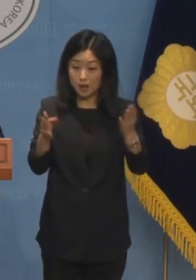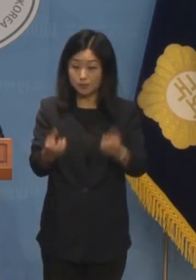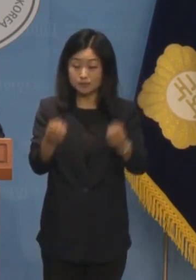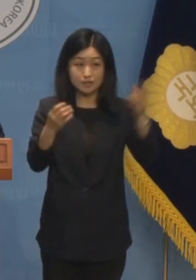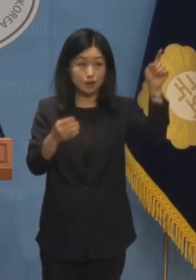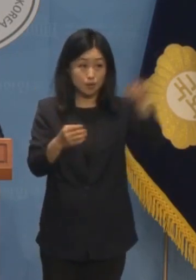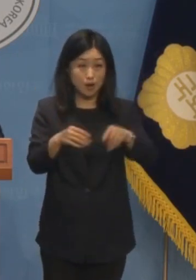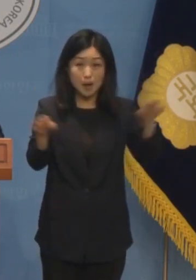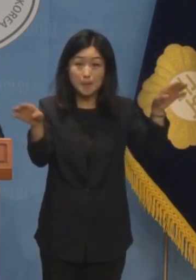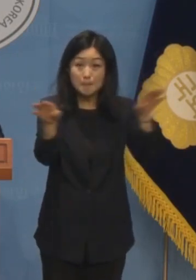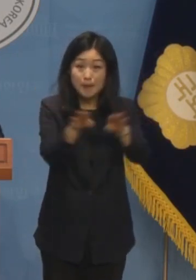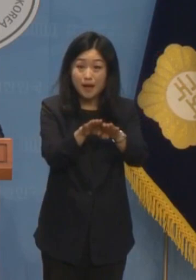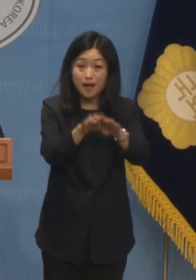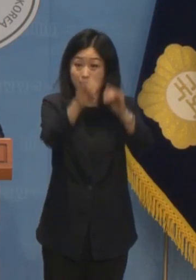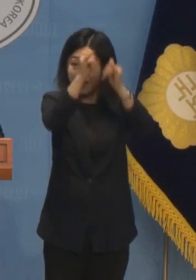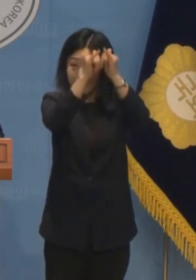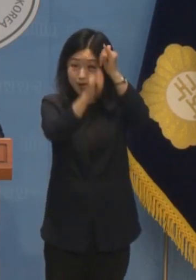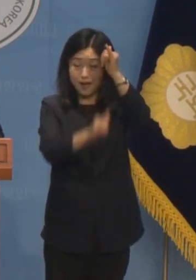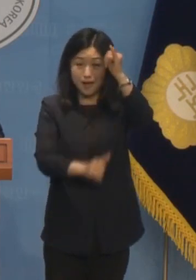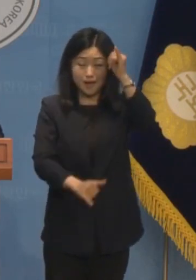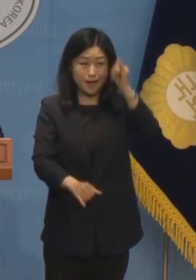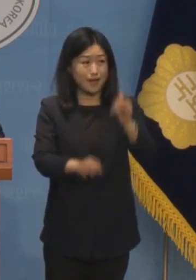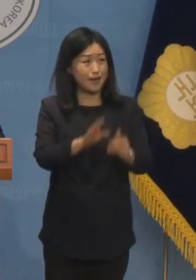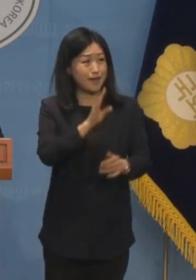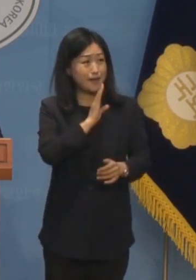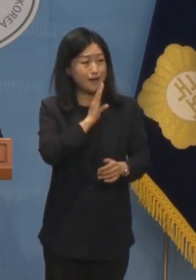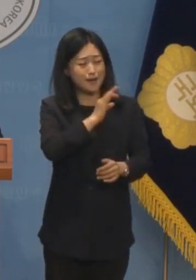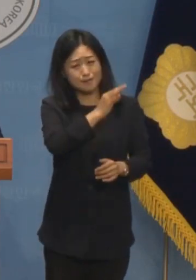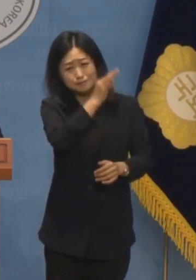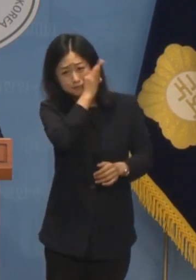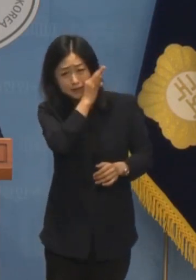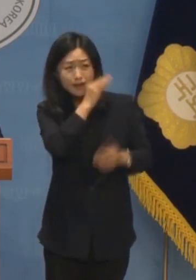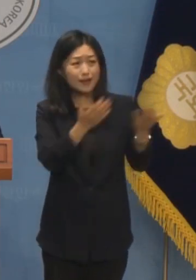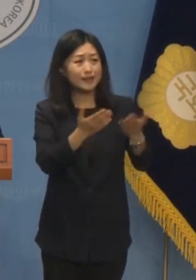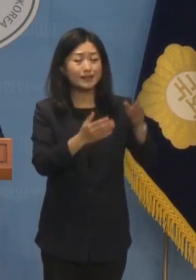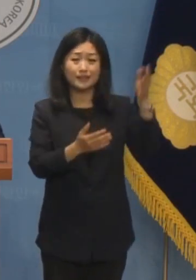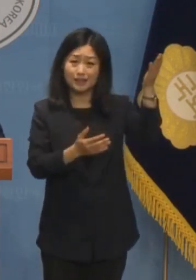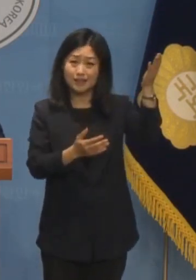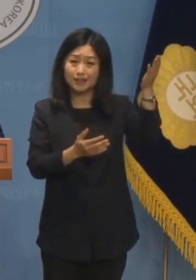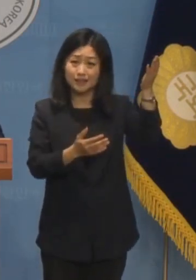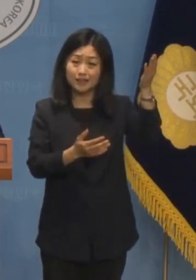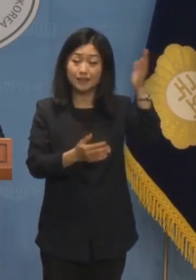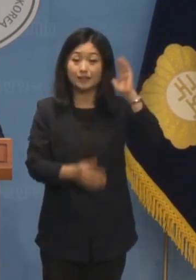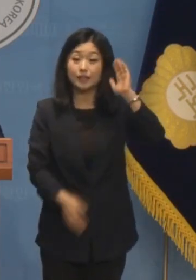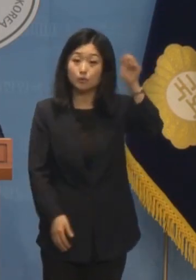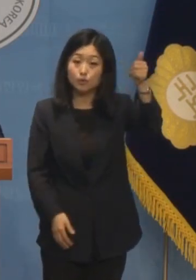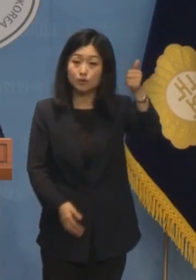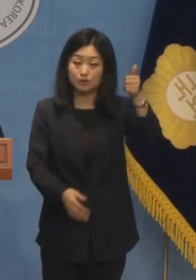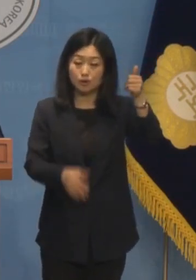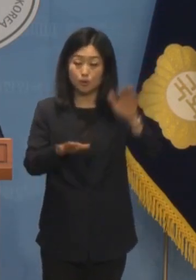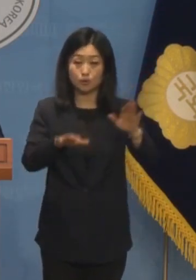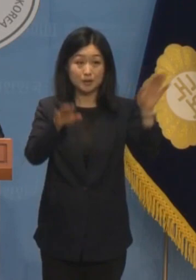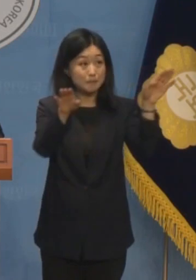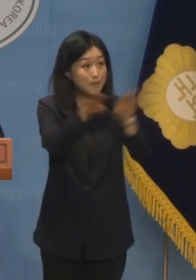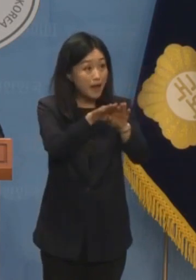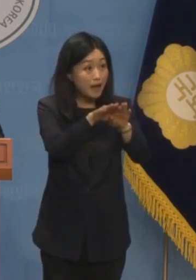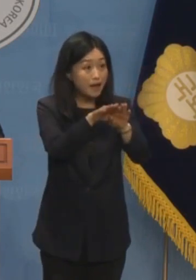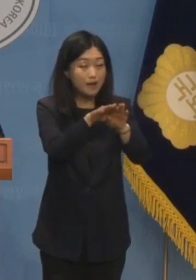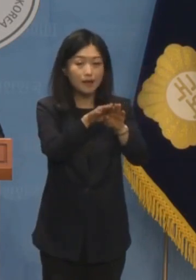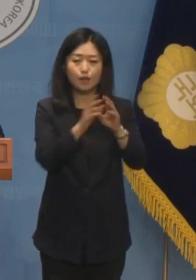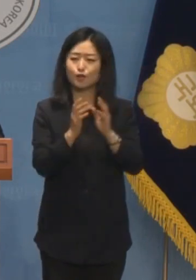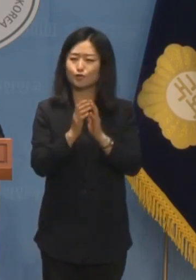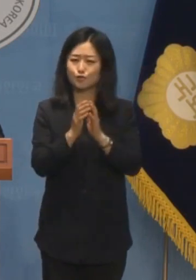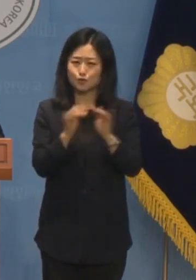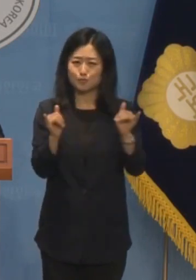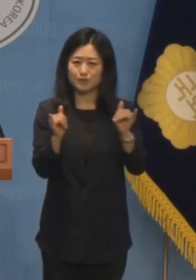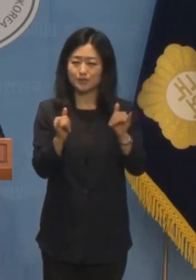불참하는 헌정사의 불명예를 가릴 수는 없습니다. 윤석열 대통령의 개원식 불참은